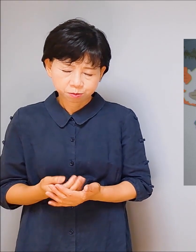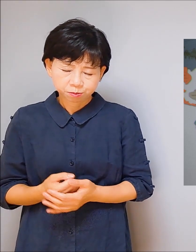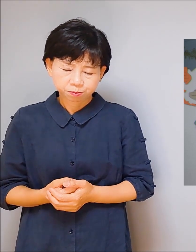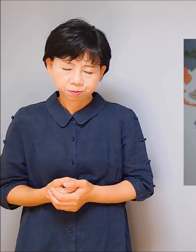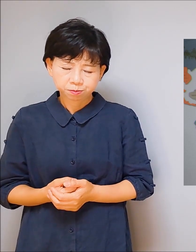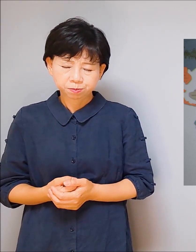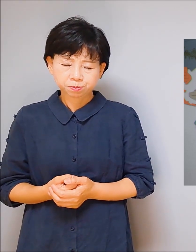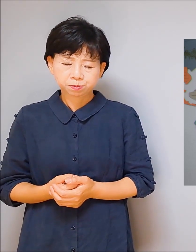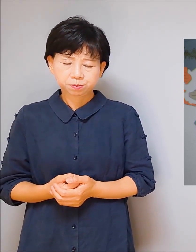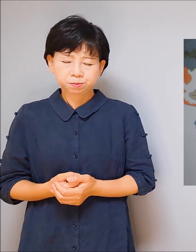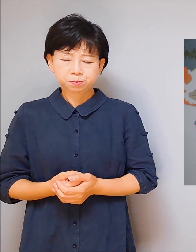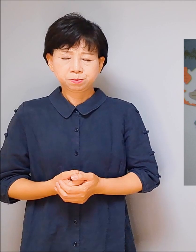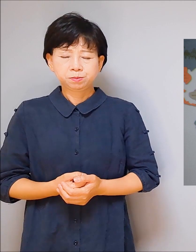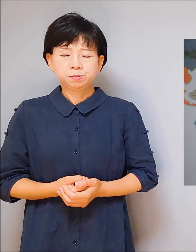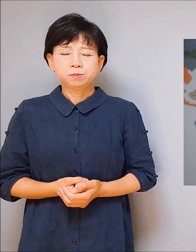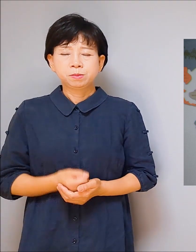주시옵소서.